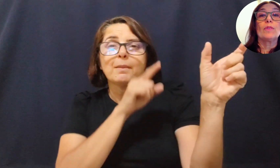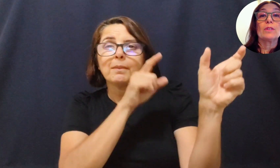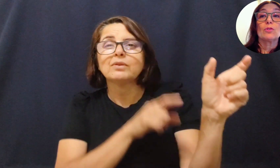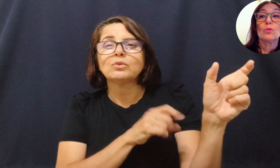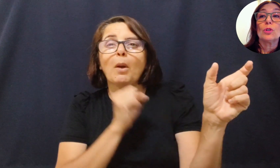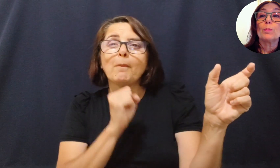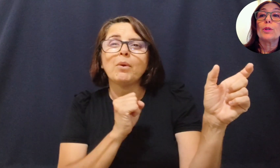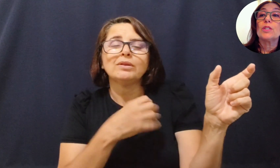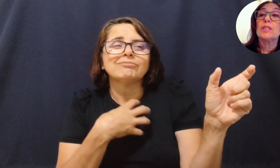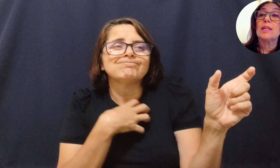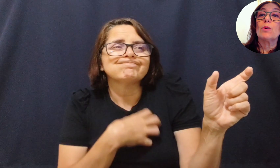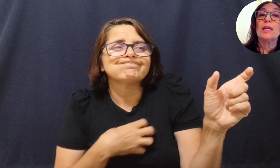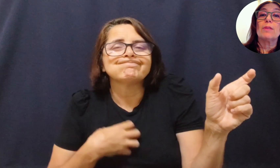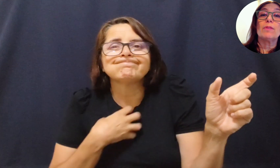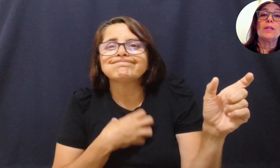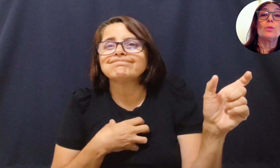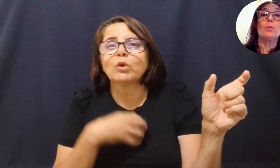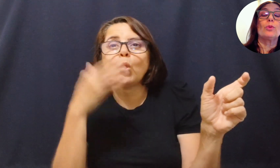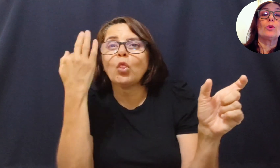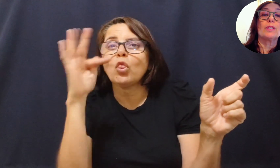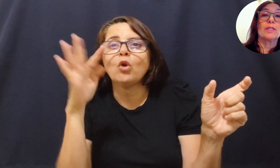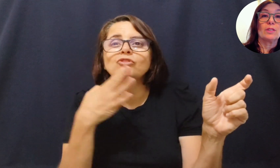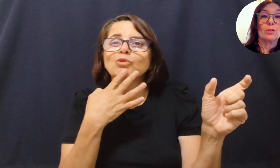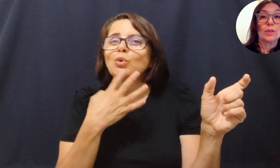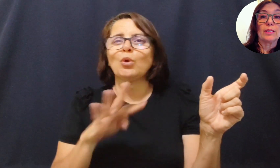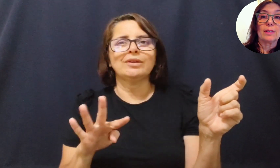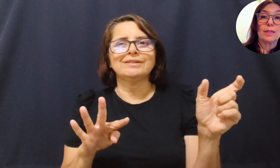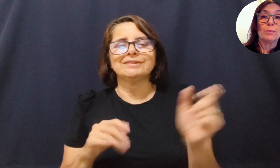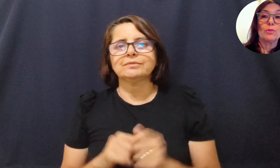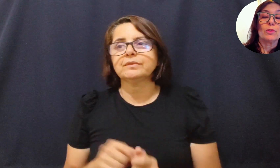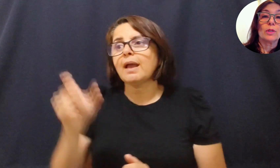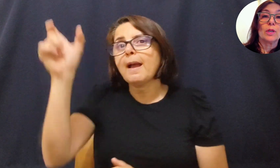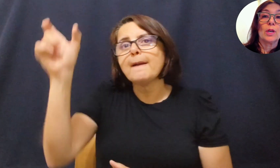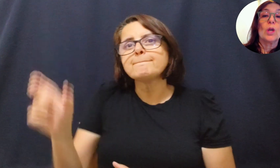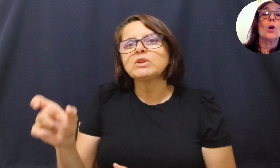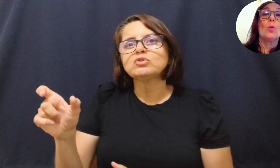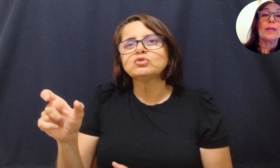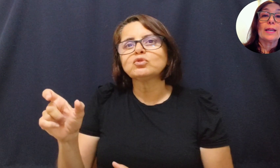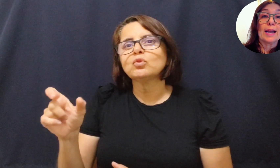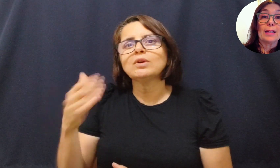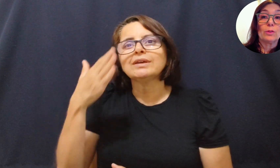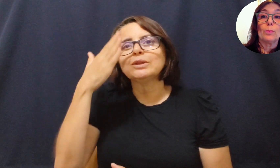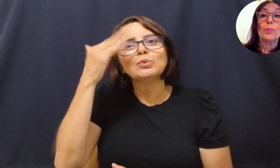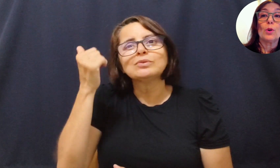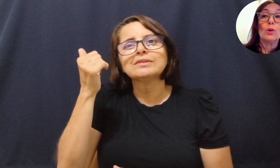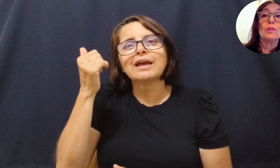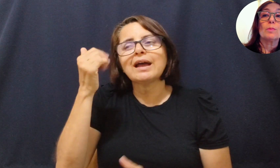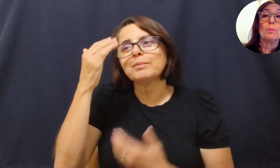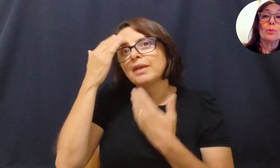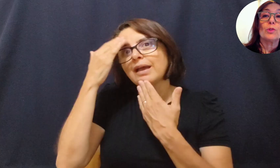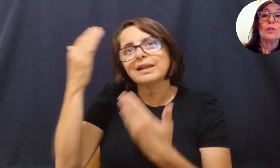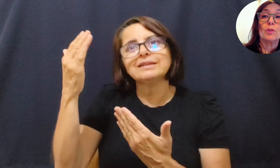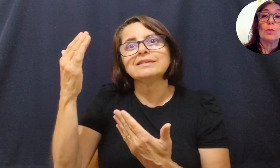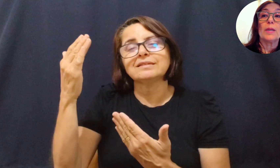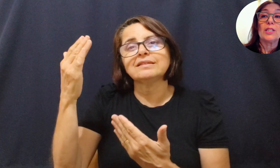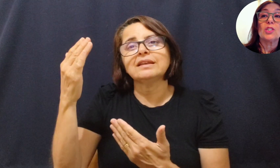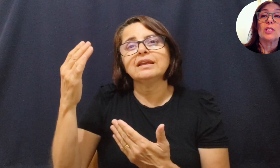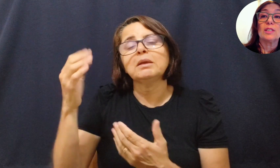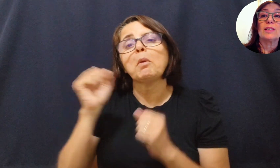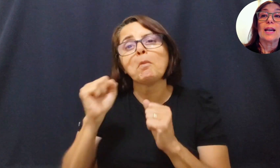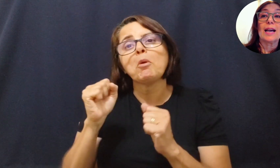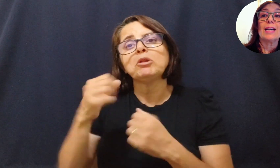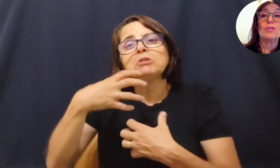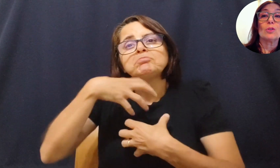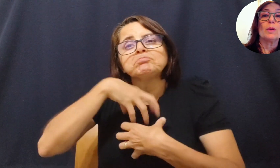O ofensor pode ser alguém aflito por dores que desconhecemos. O ingrato